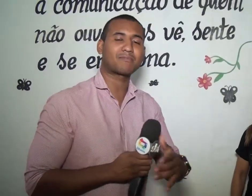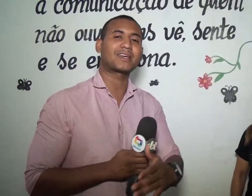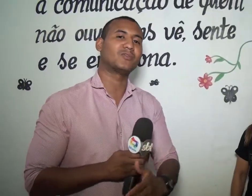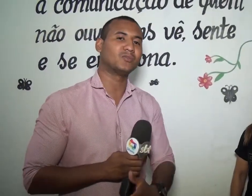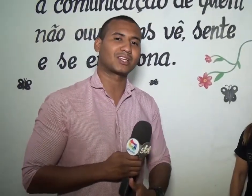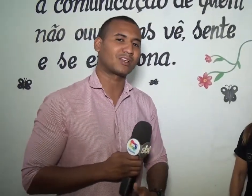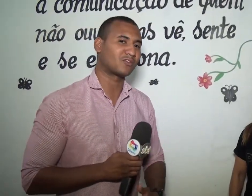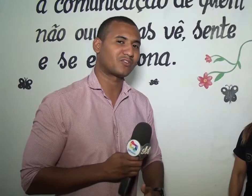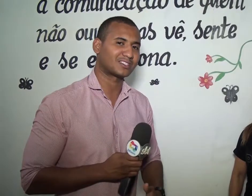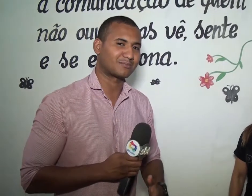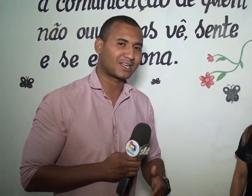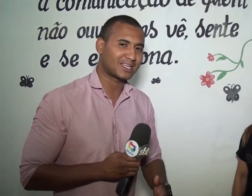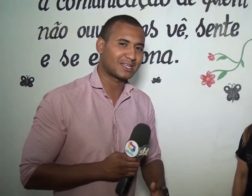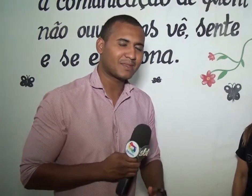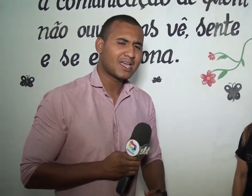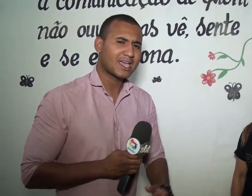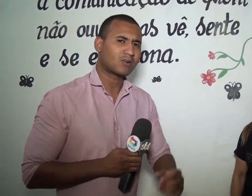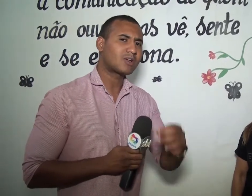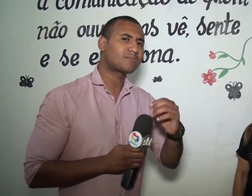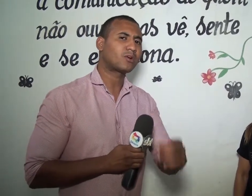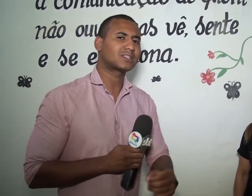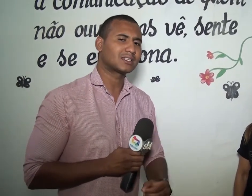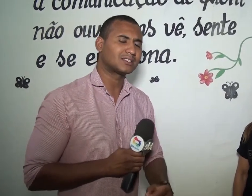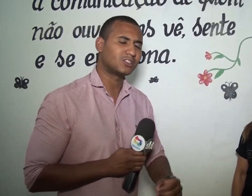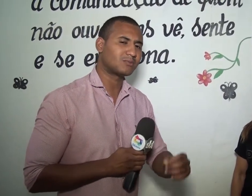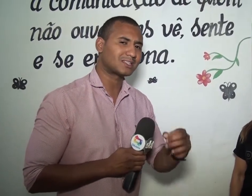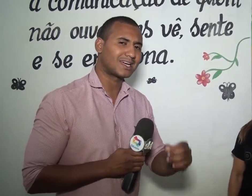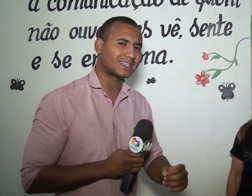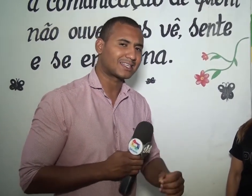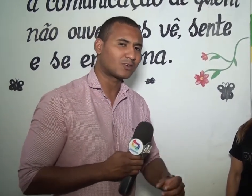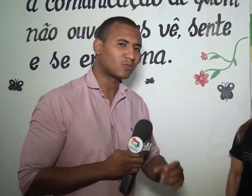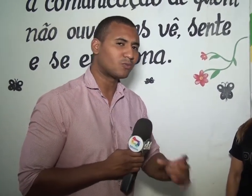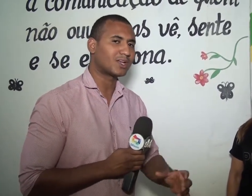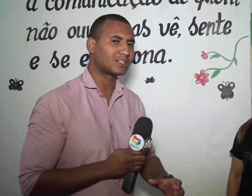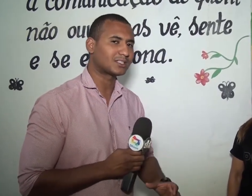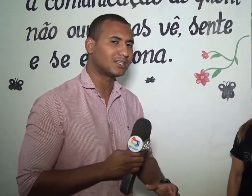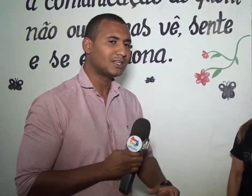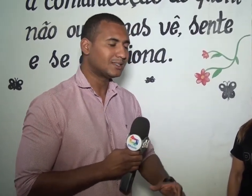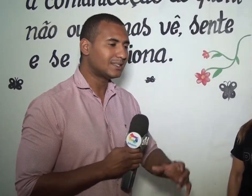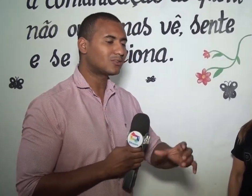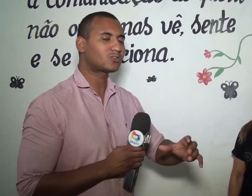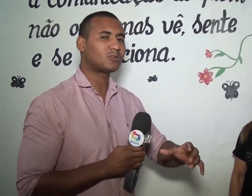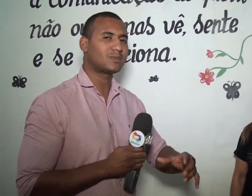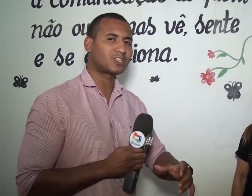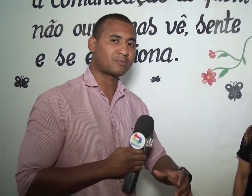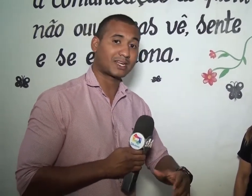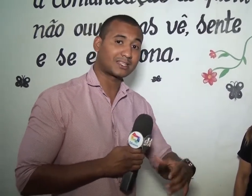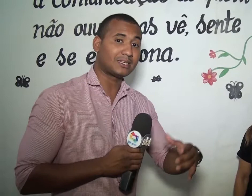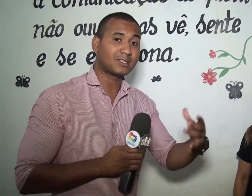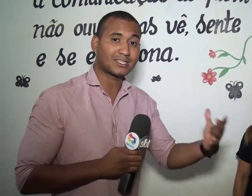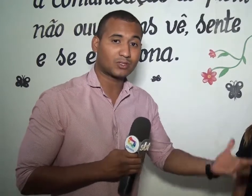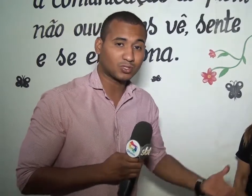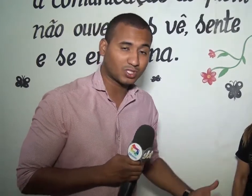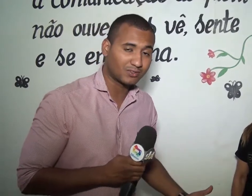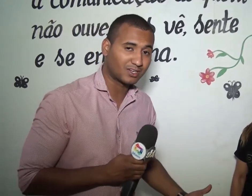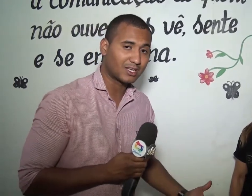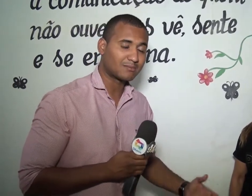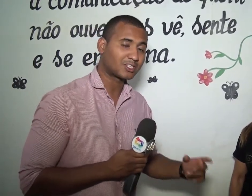pergunta que eu vou fazer para ela é qual a importância de uma data como esta, não somente para quem tem limitação auditiva, mas